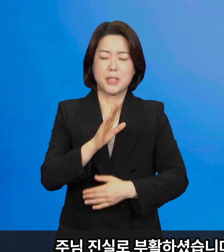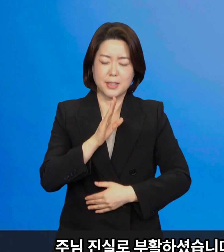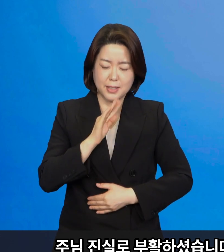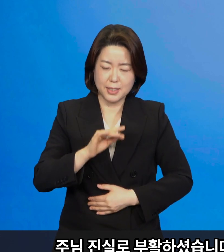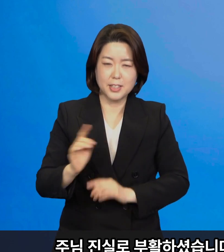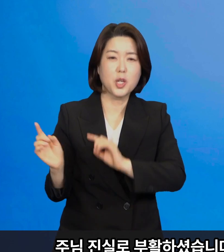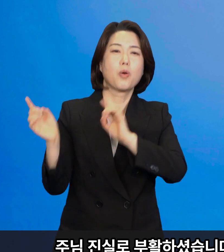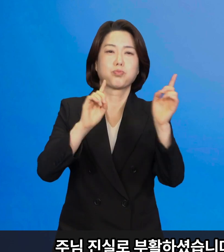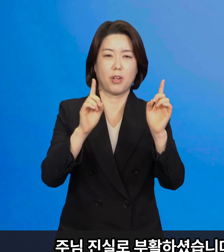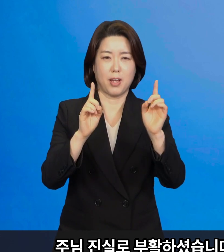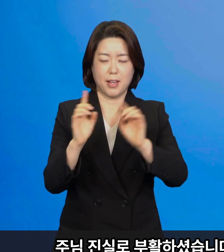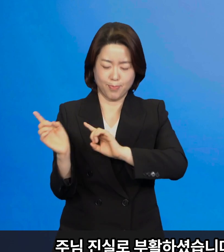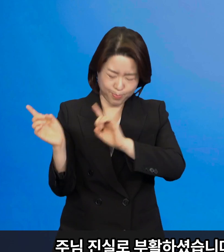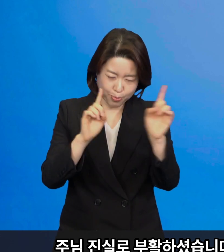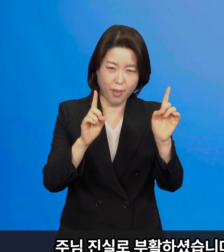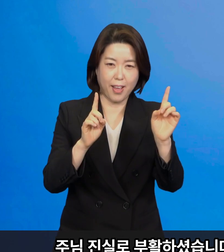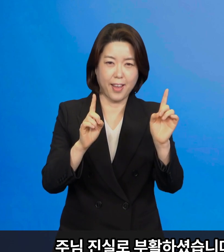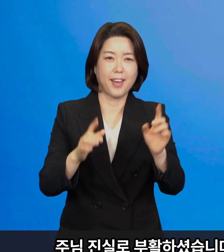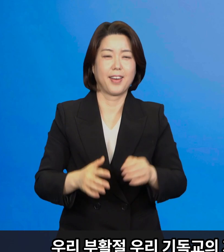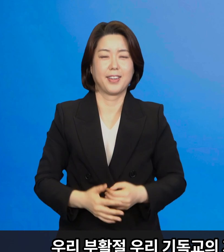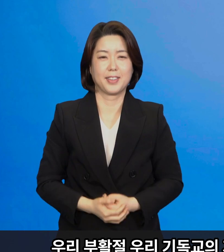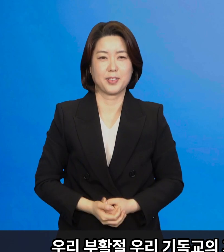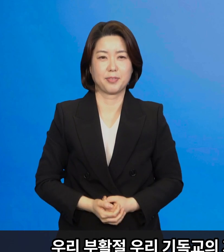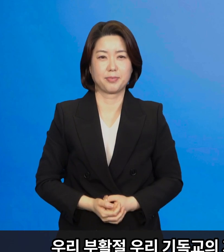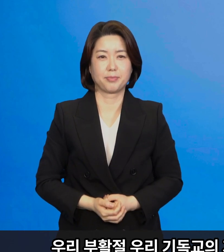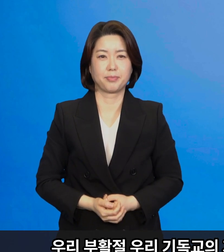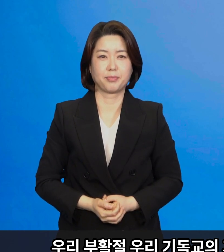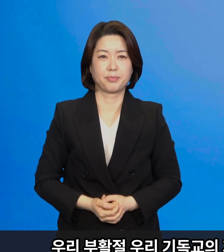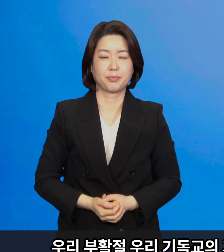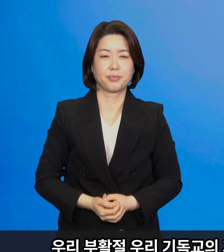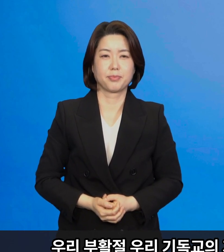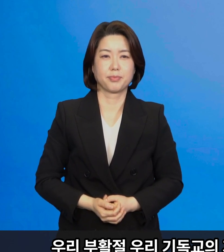부활하셨습니다. 주님 진실로 부활하셨습니다. 네,